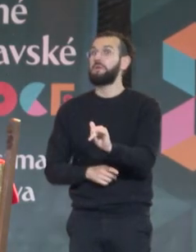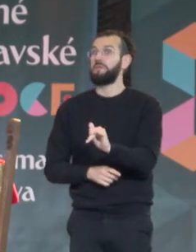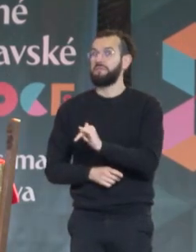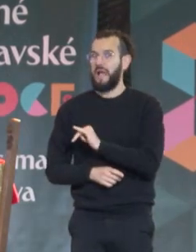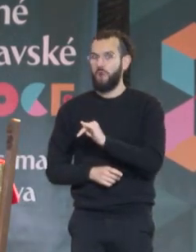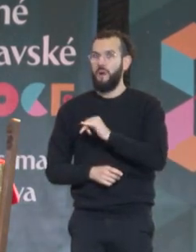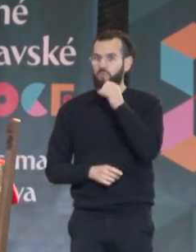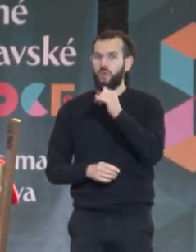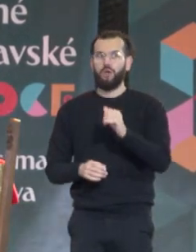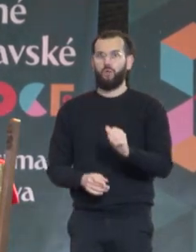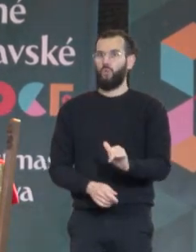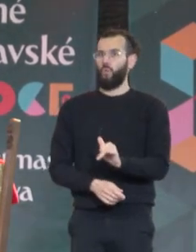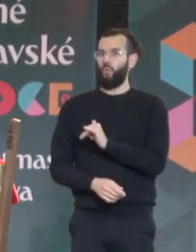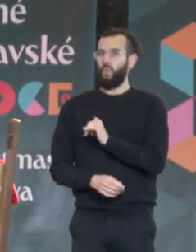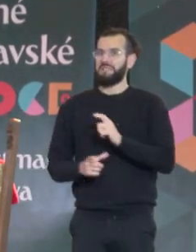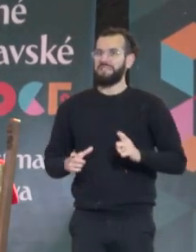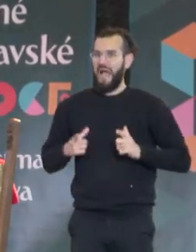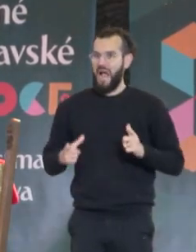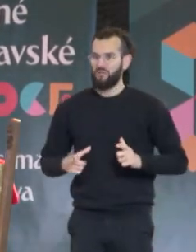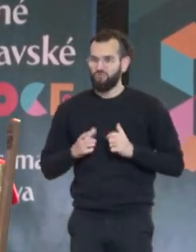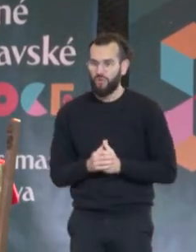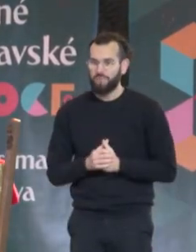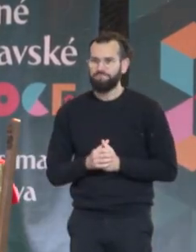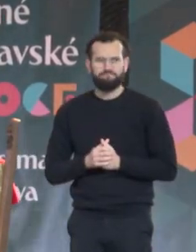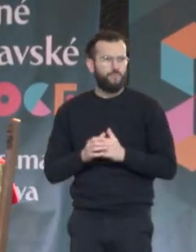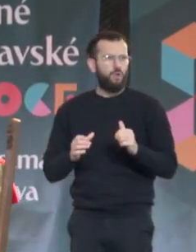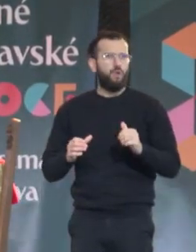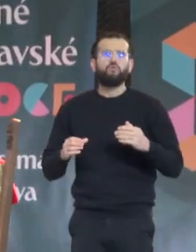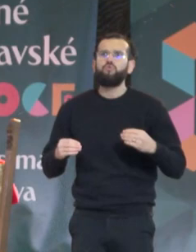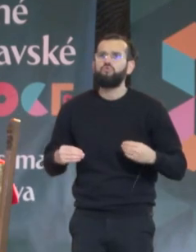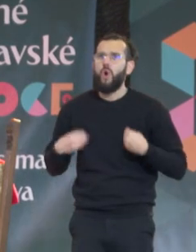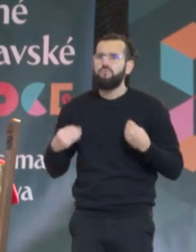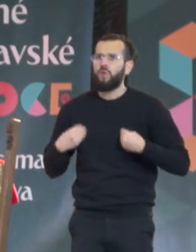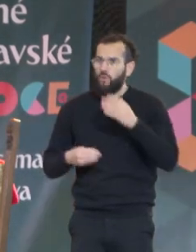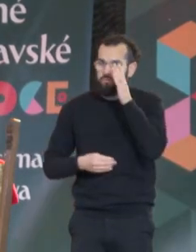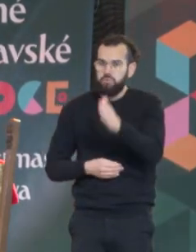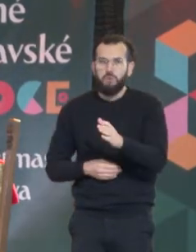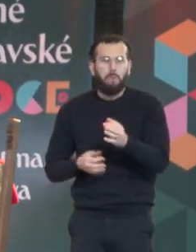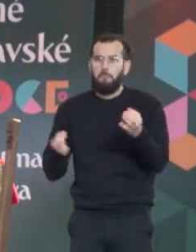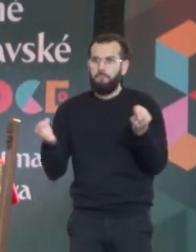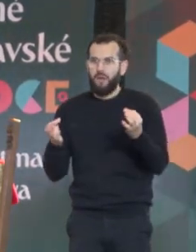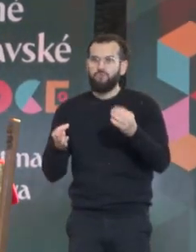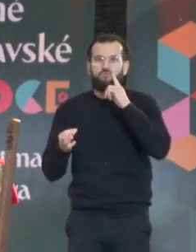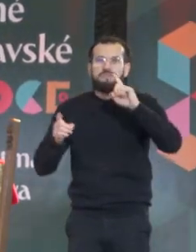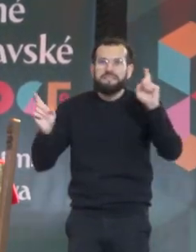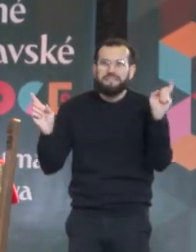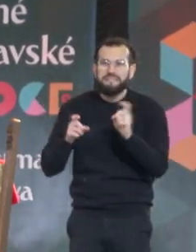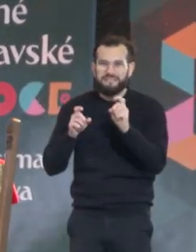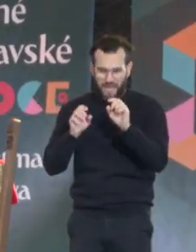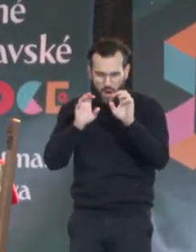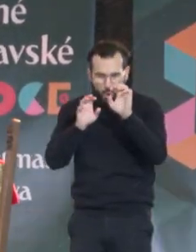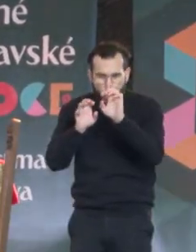veľké dobrodružstvo, a to dobrodružstvo spočíva v tom, že musia spoločne vypátrať pôvod chumáčikov